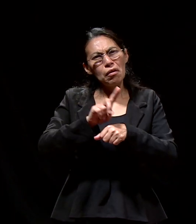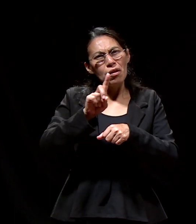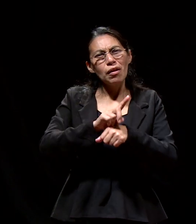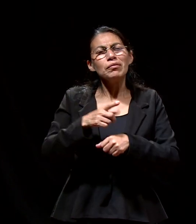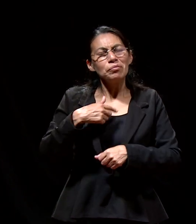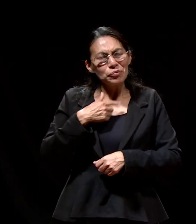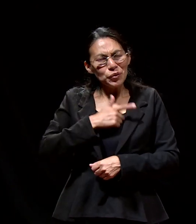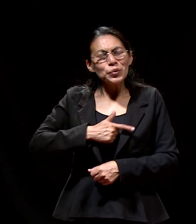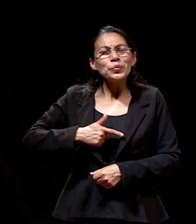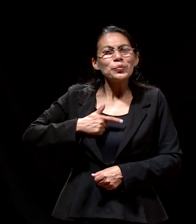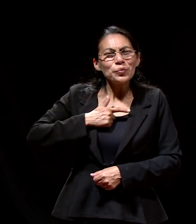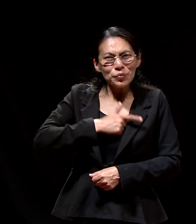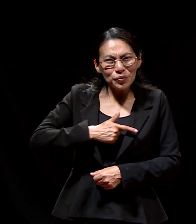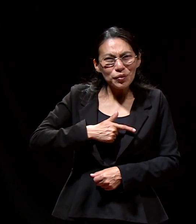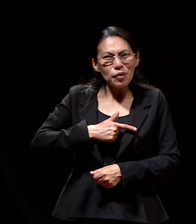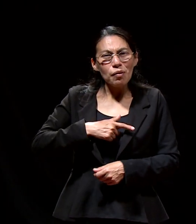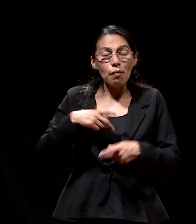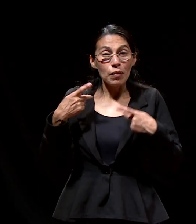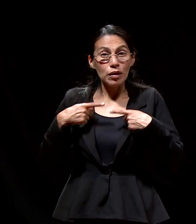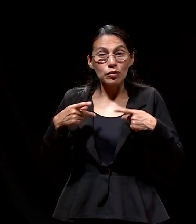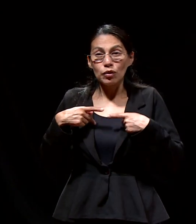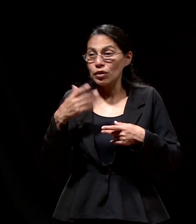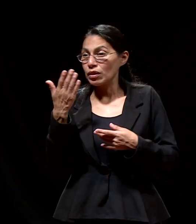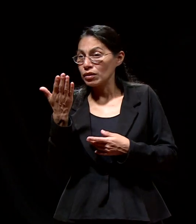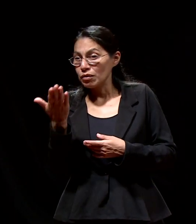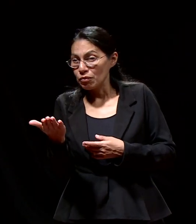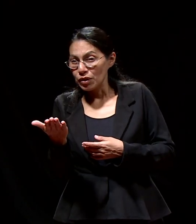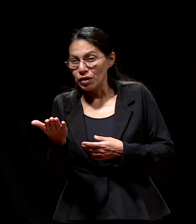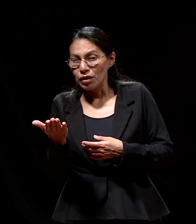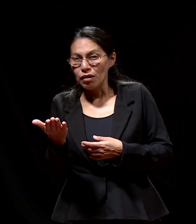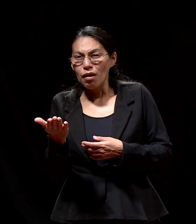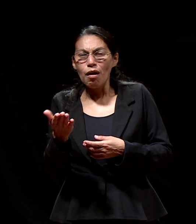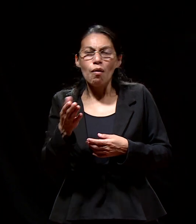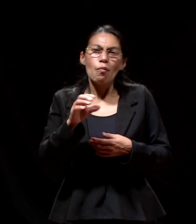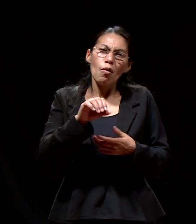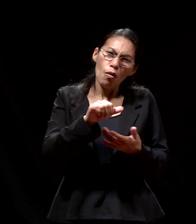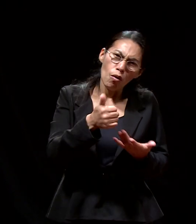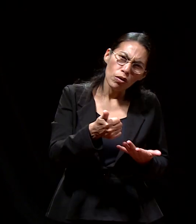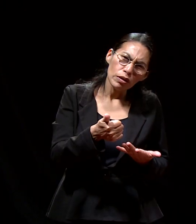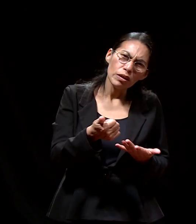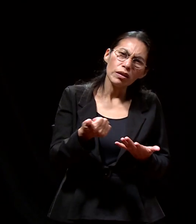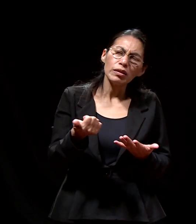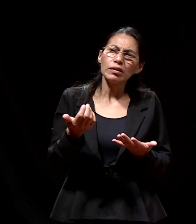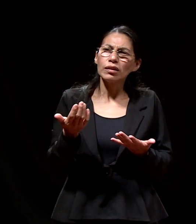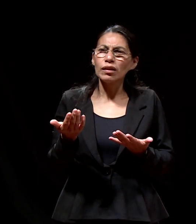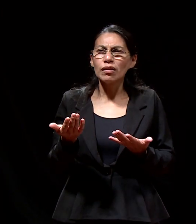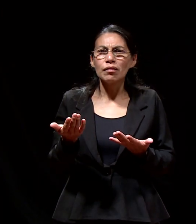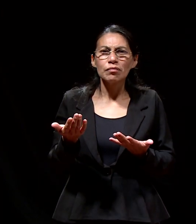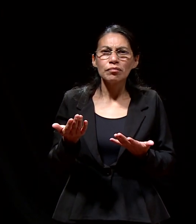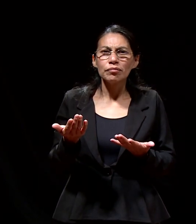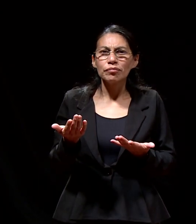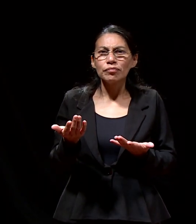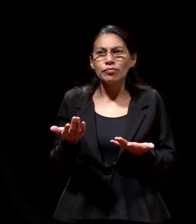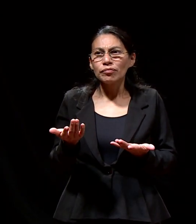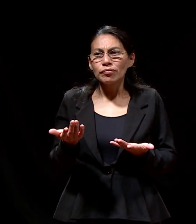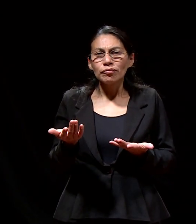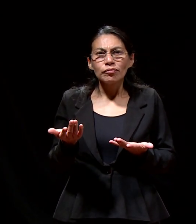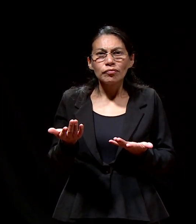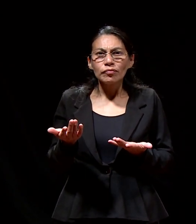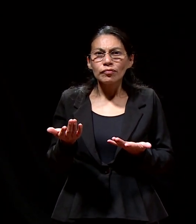me gustó en hacerlo tanto por el que pide como también por aquellos que son sujetos